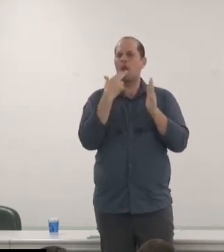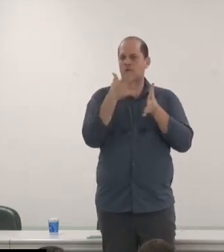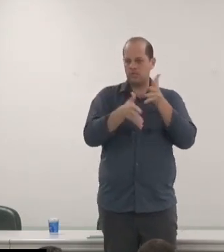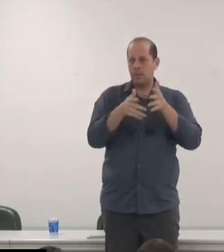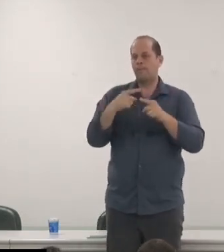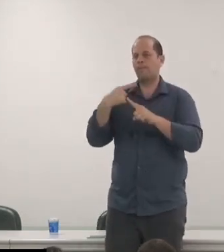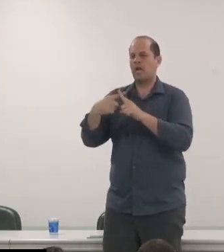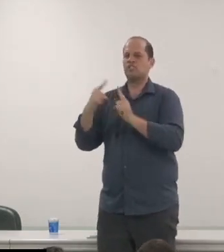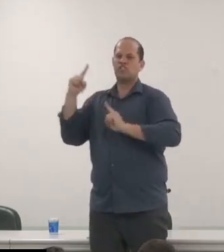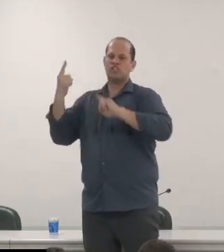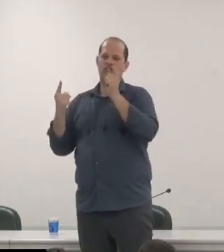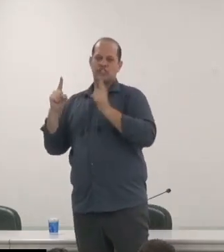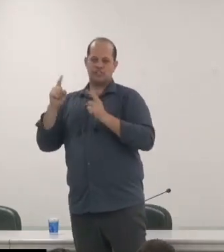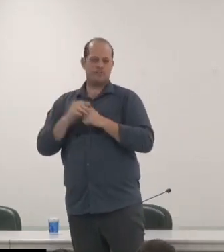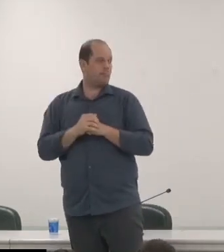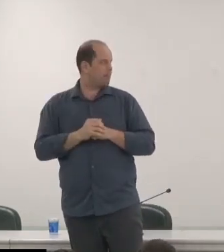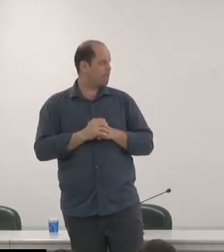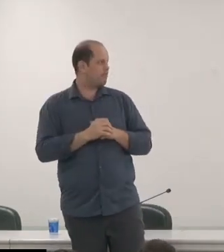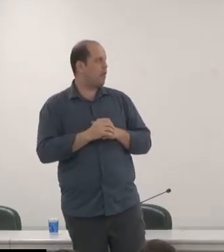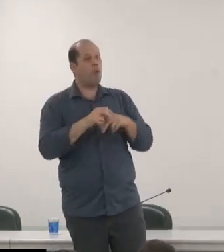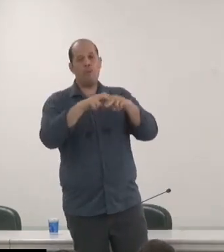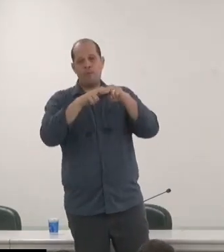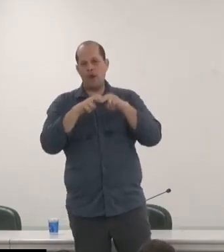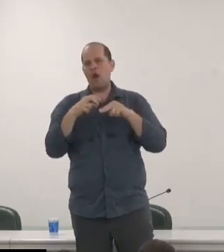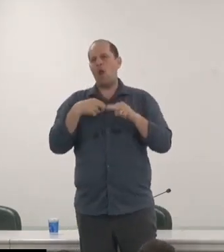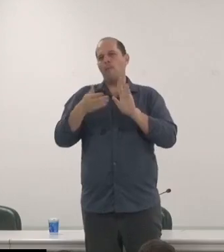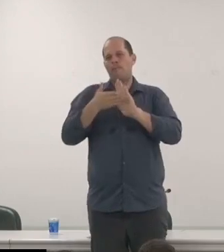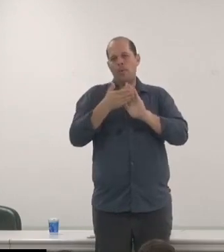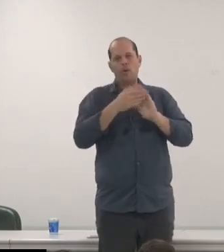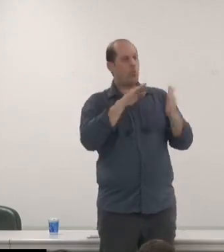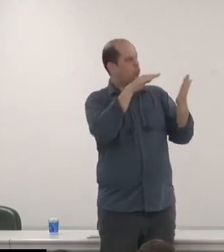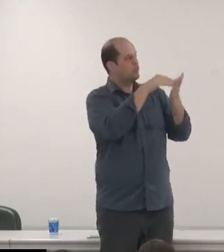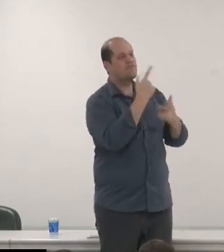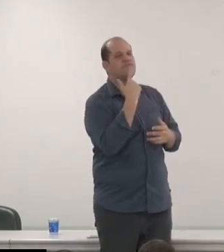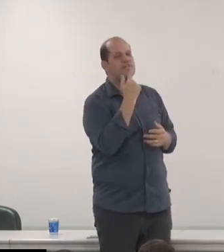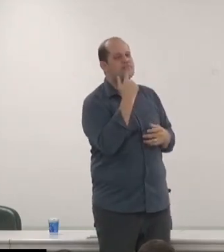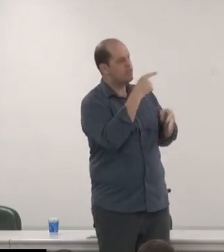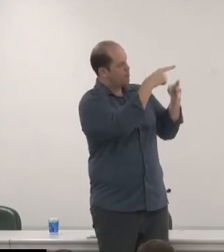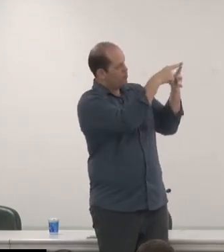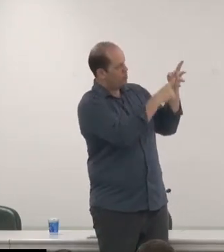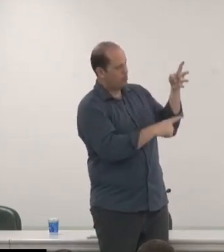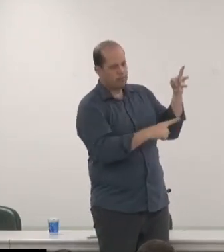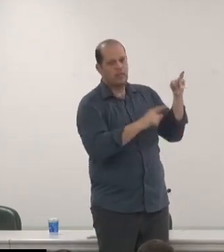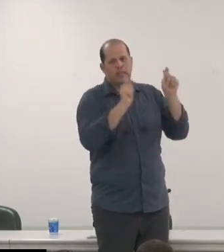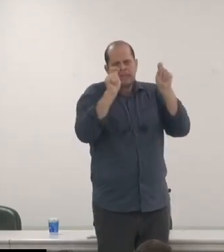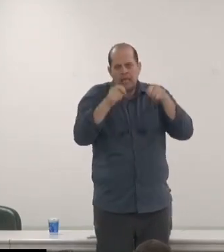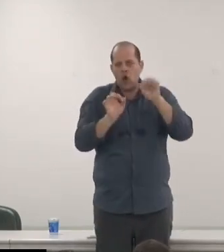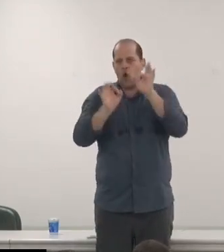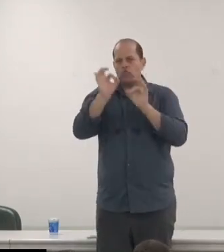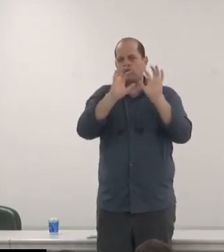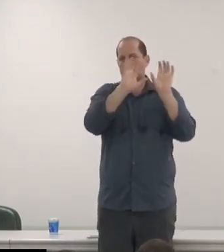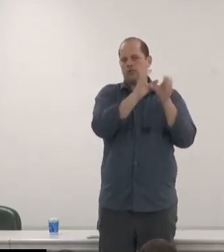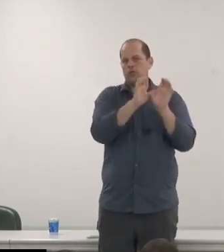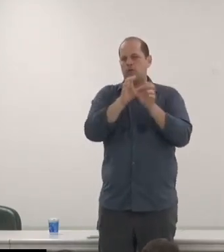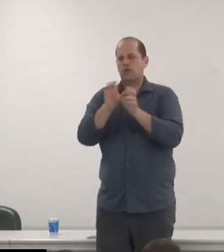modalidade tem uma setinha que se bifurca, né? Pensando, então, em língua sinalizada e gestos. Os 4 ali em vermelhos